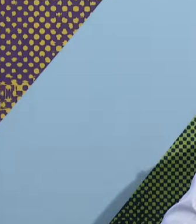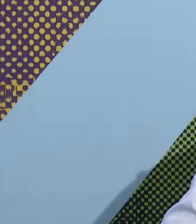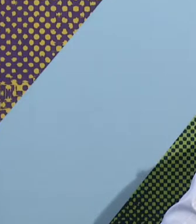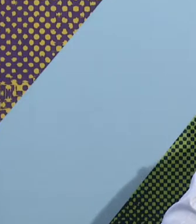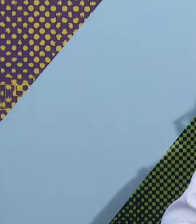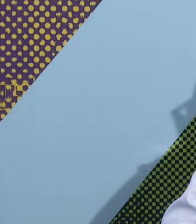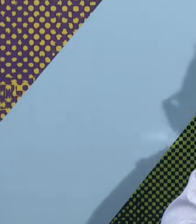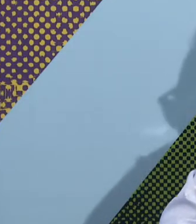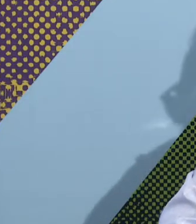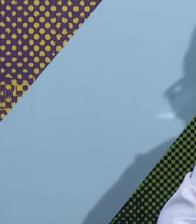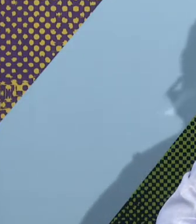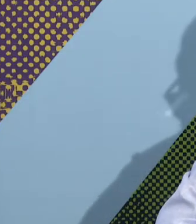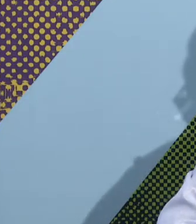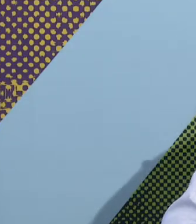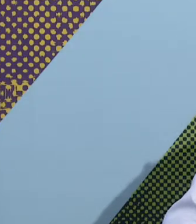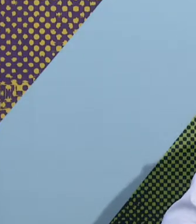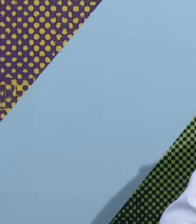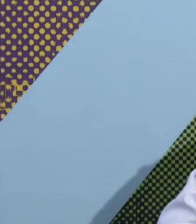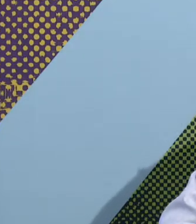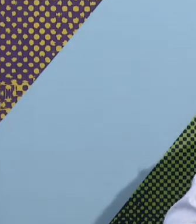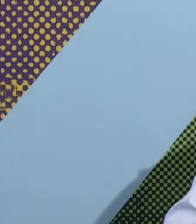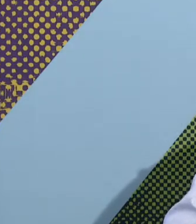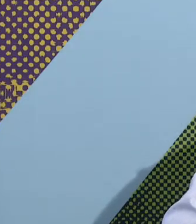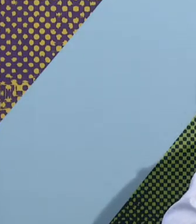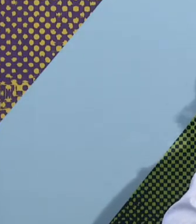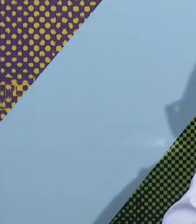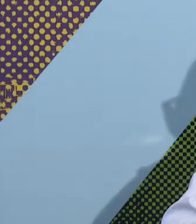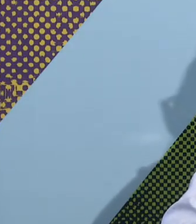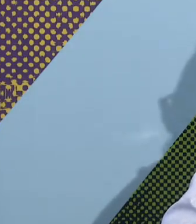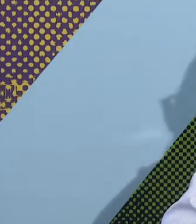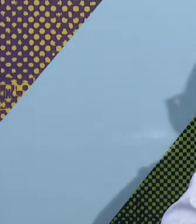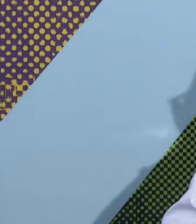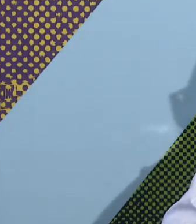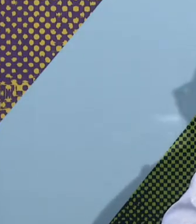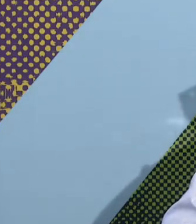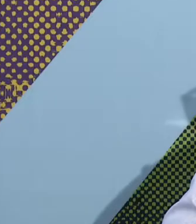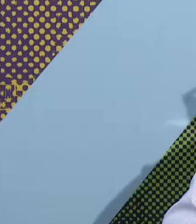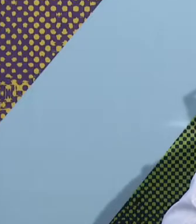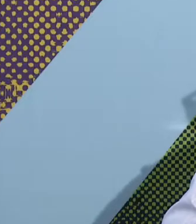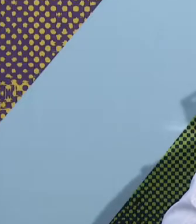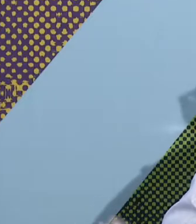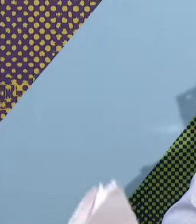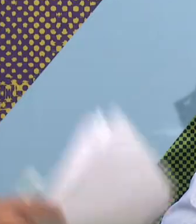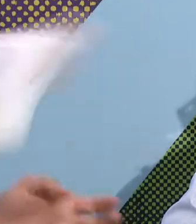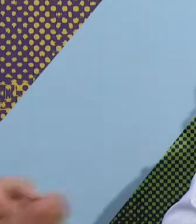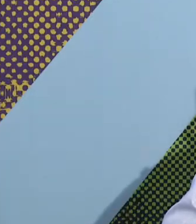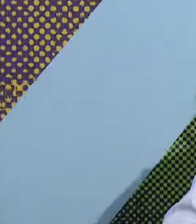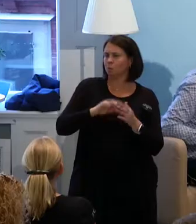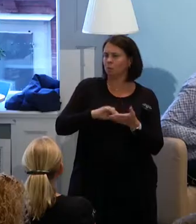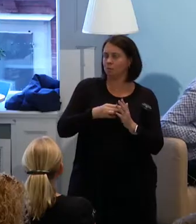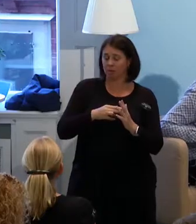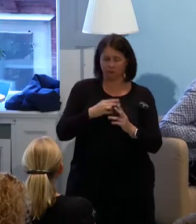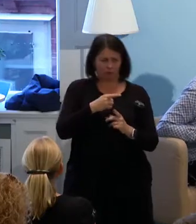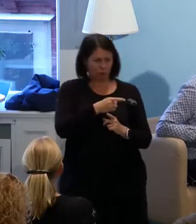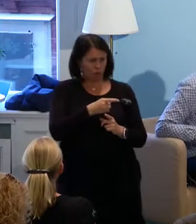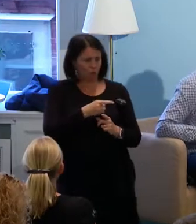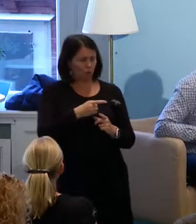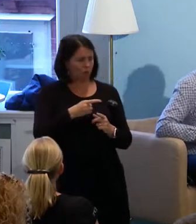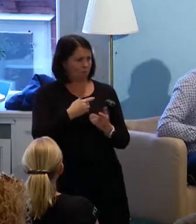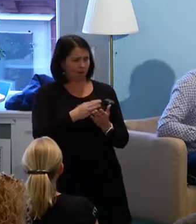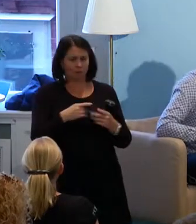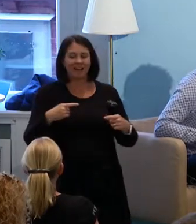danska? Först in i danska och sen i ett ganska komplext kvittningssystem. Så får svenska staten... Skulle du inte kunna berätta lite om det kvittningssystemet?